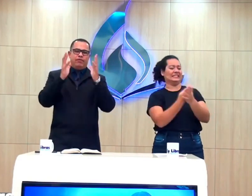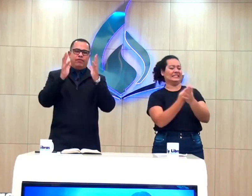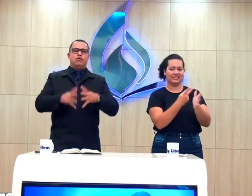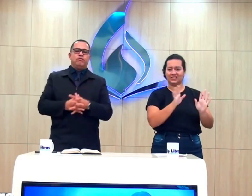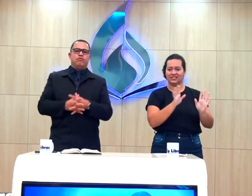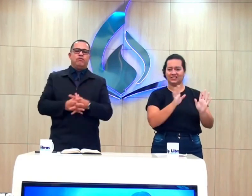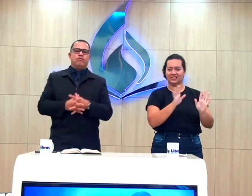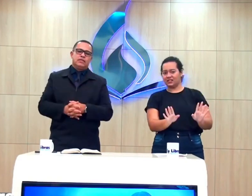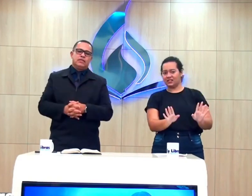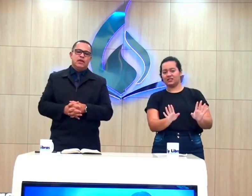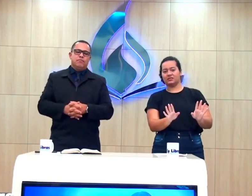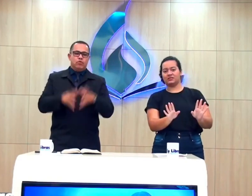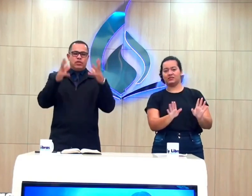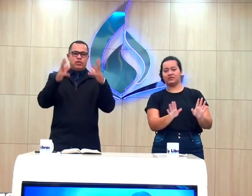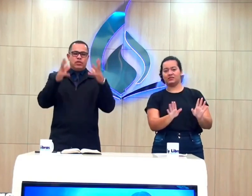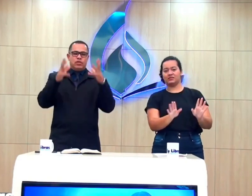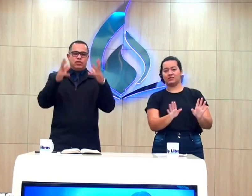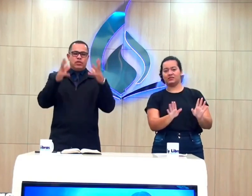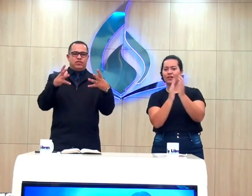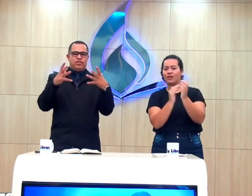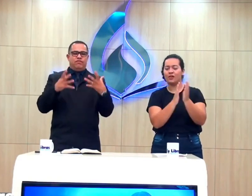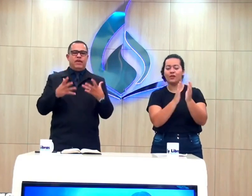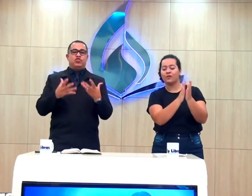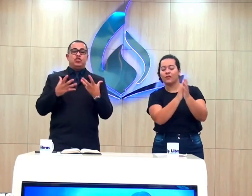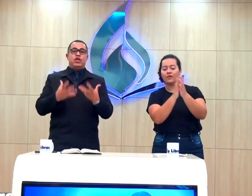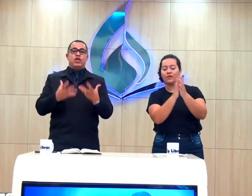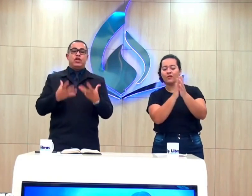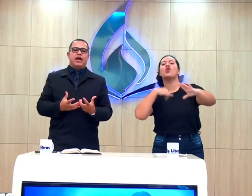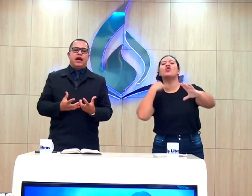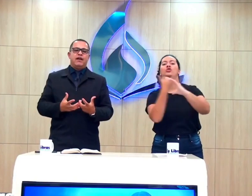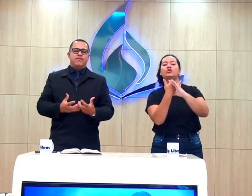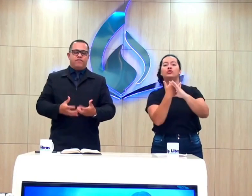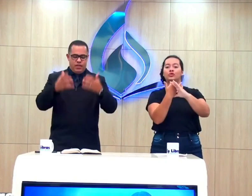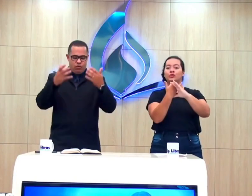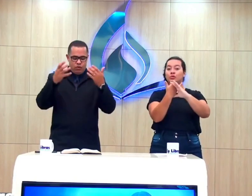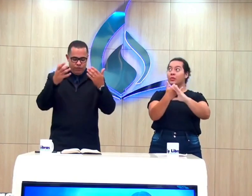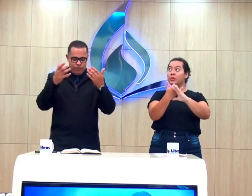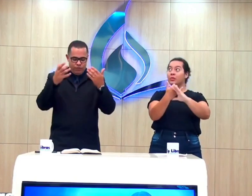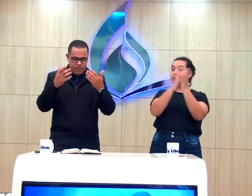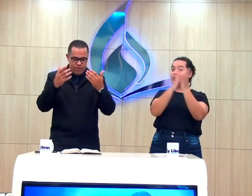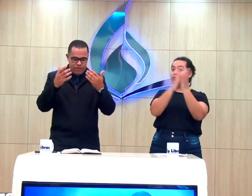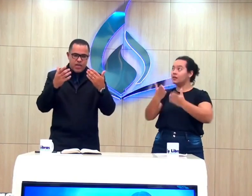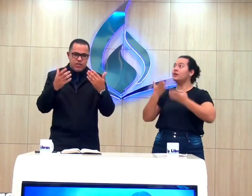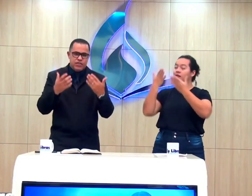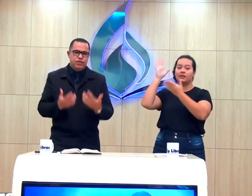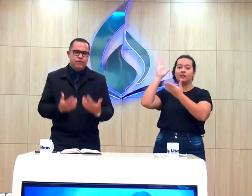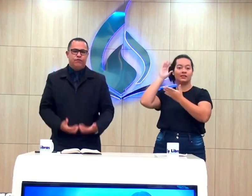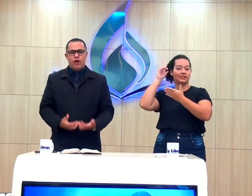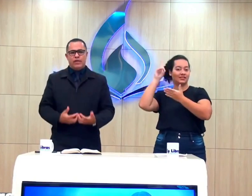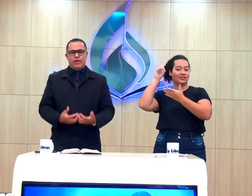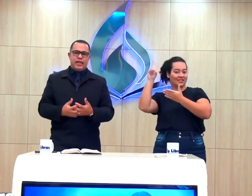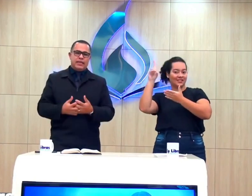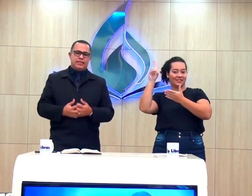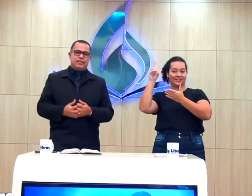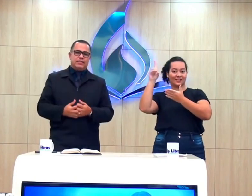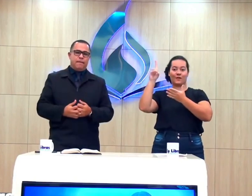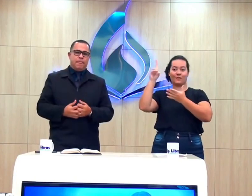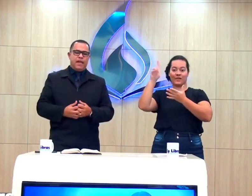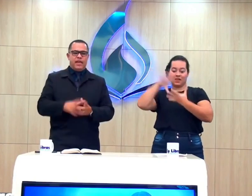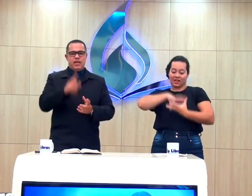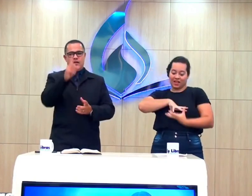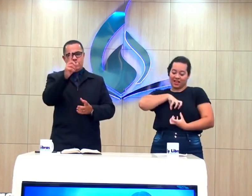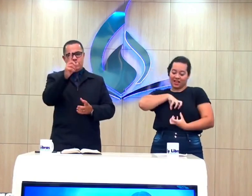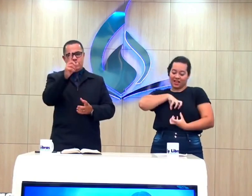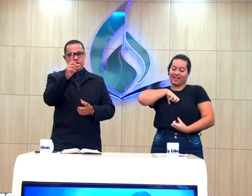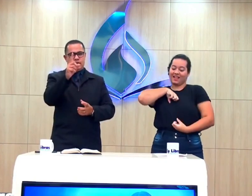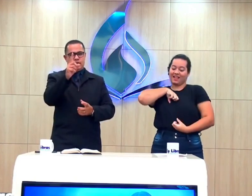palavra, busque louvores, busque palavras que venham te edificar, fazer com que você venha se fortalecer.